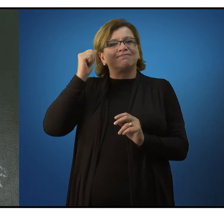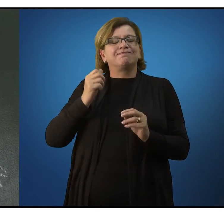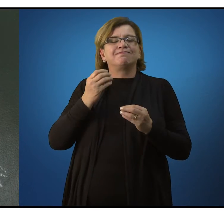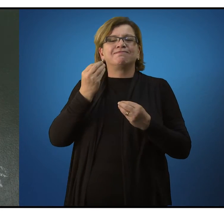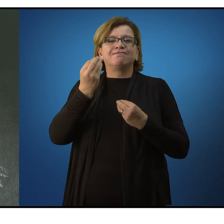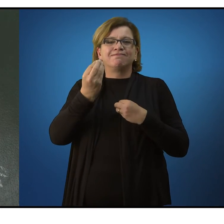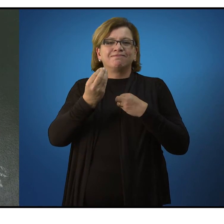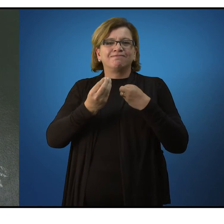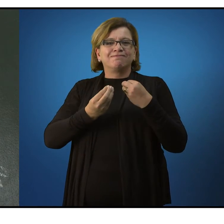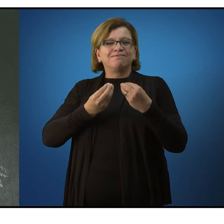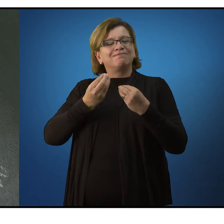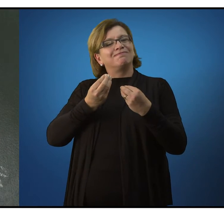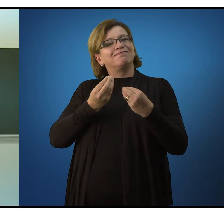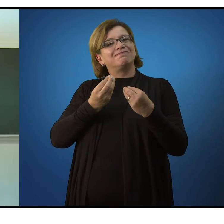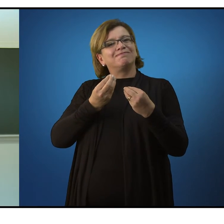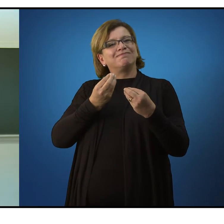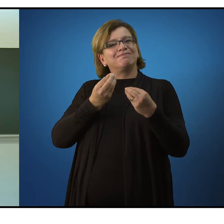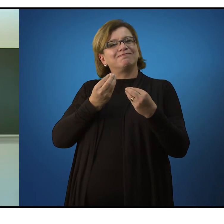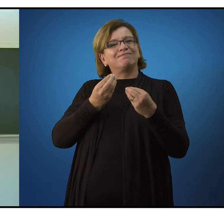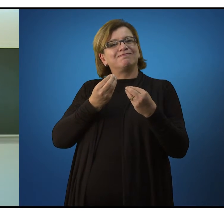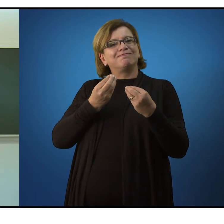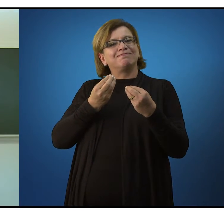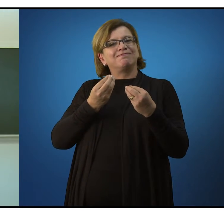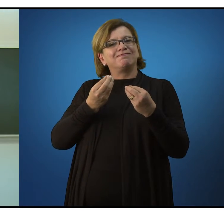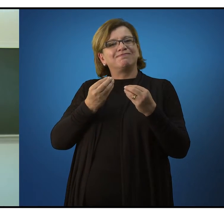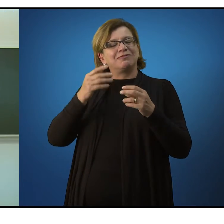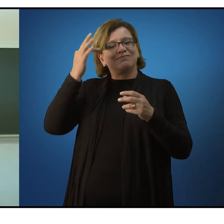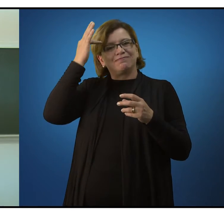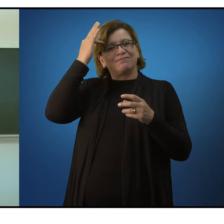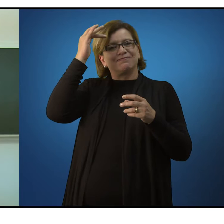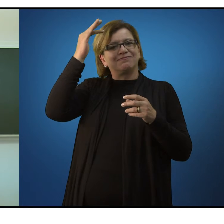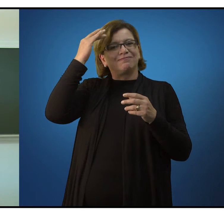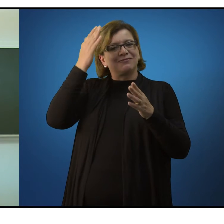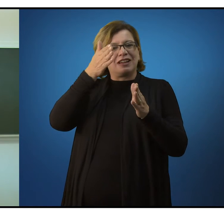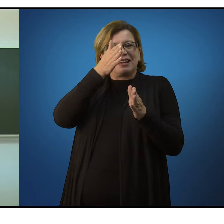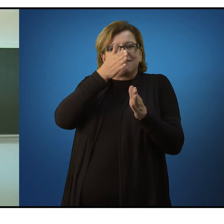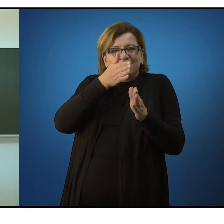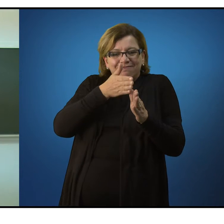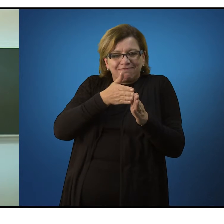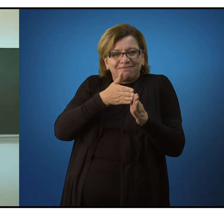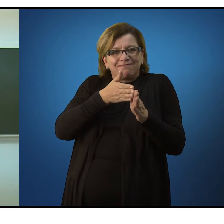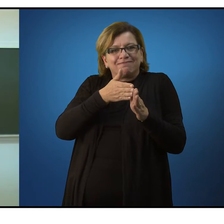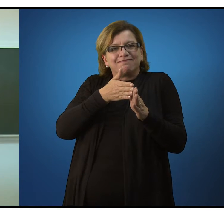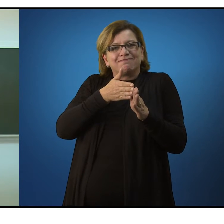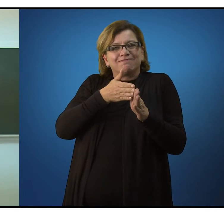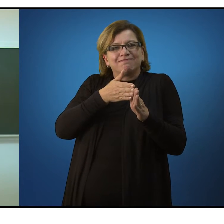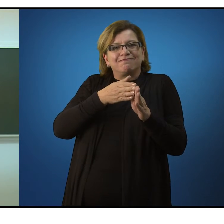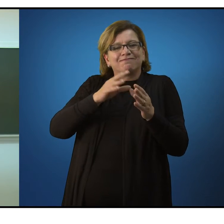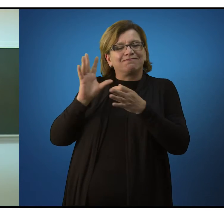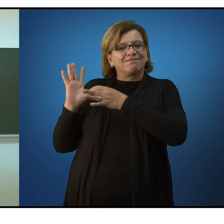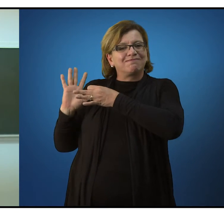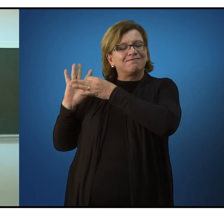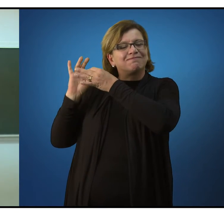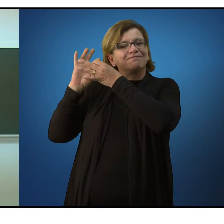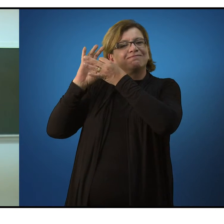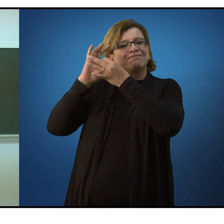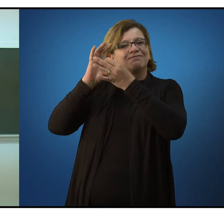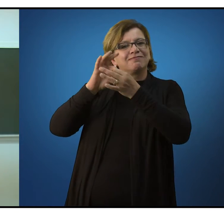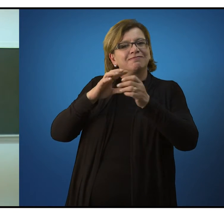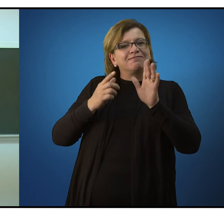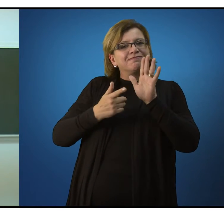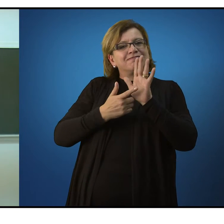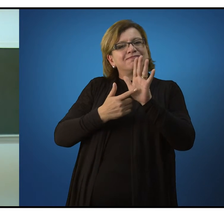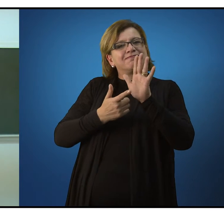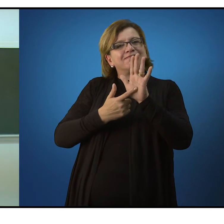Né? Ou seja, a filosofia medieval, dentro desse contexto todo, vai